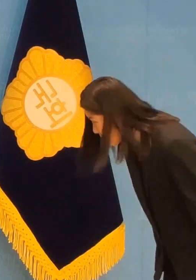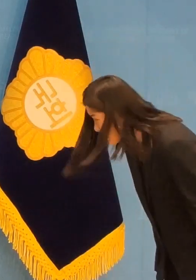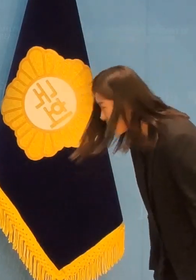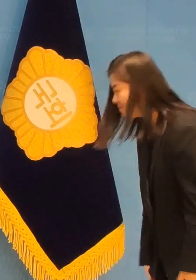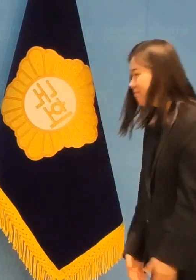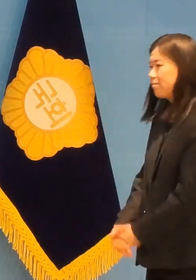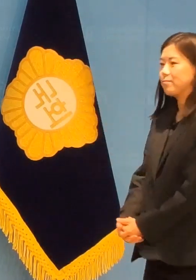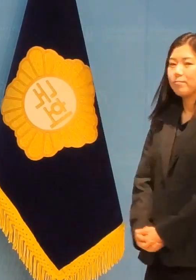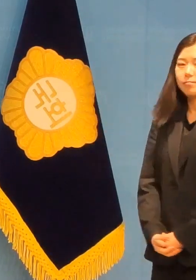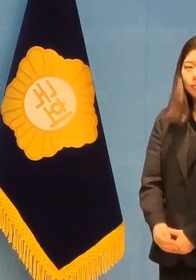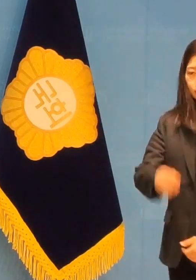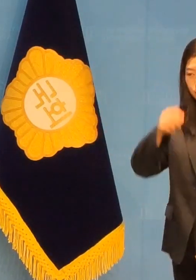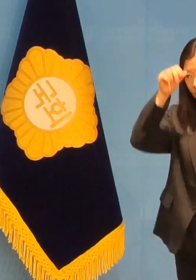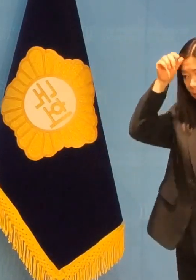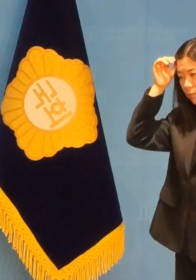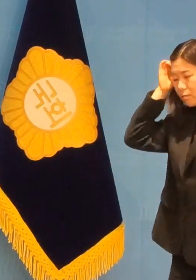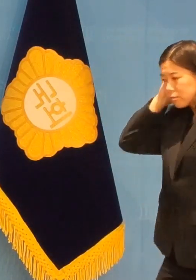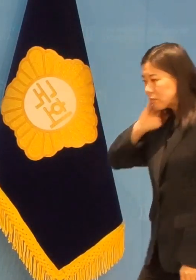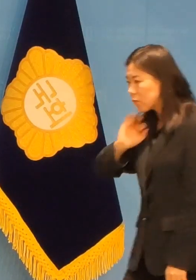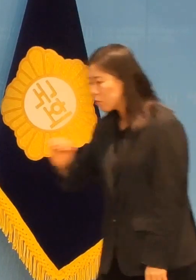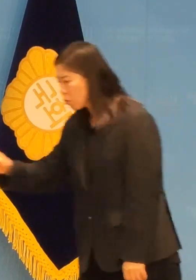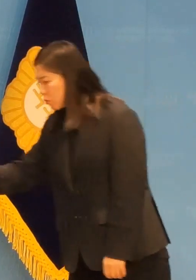감사합니다.